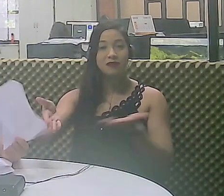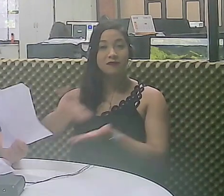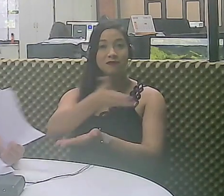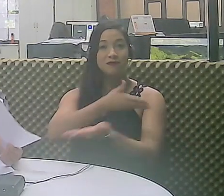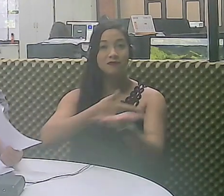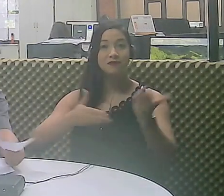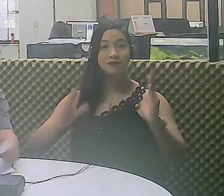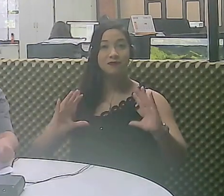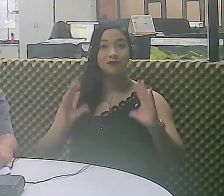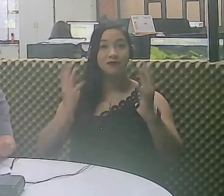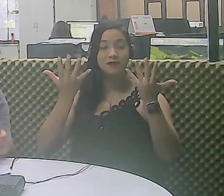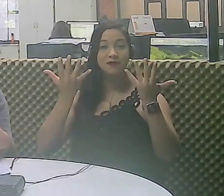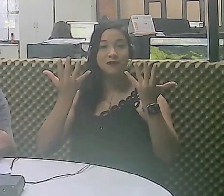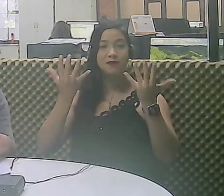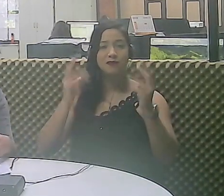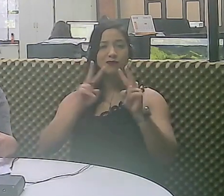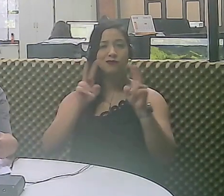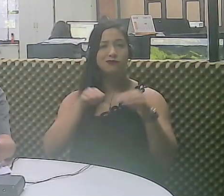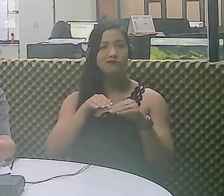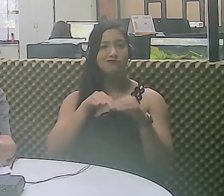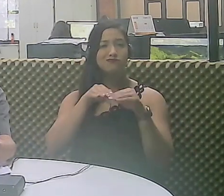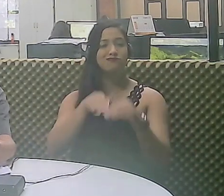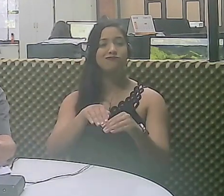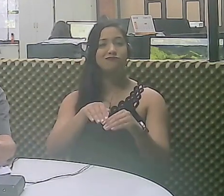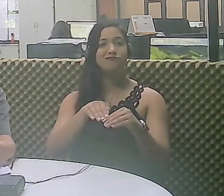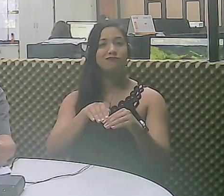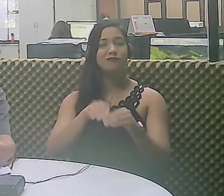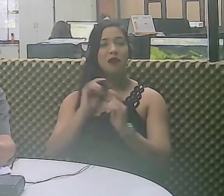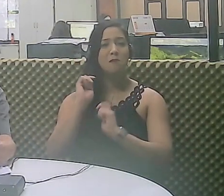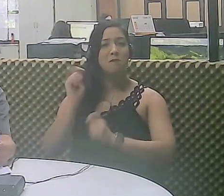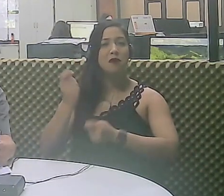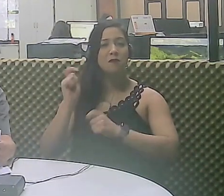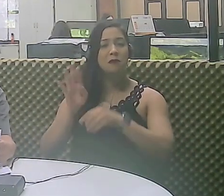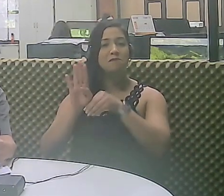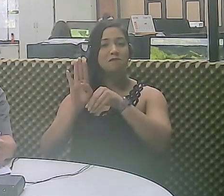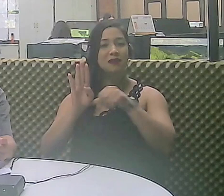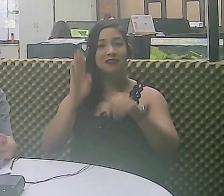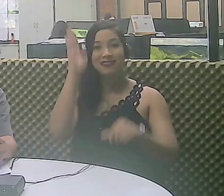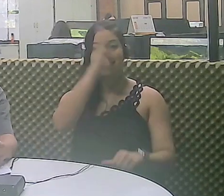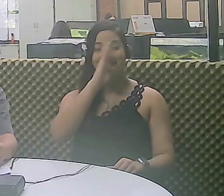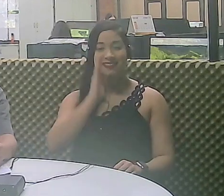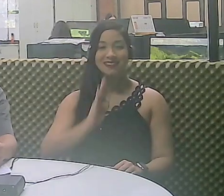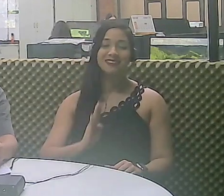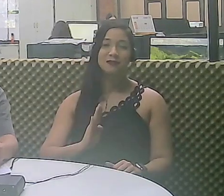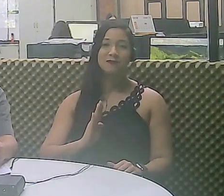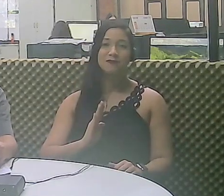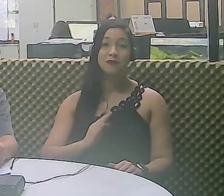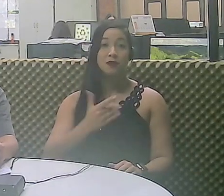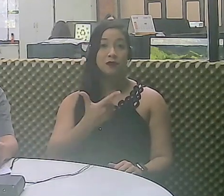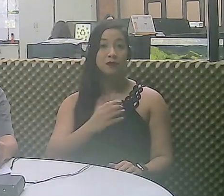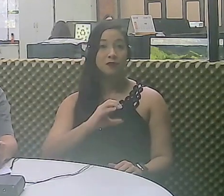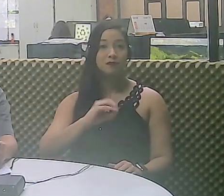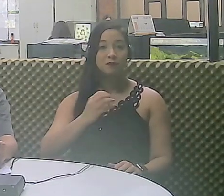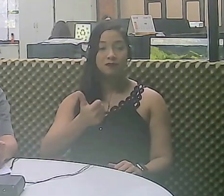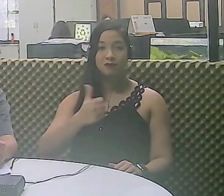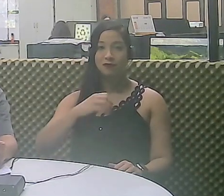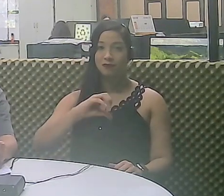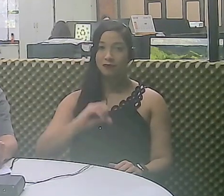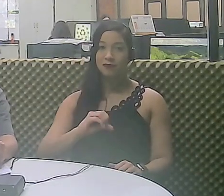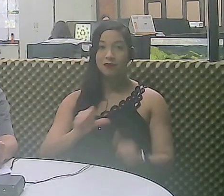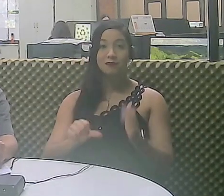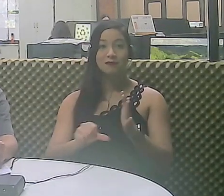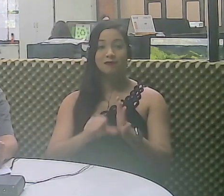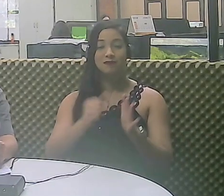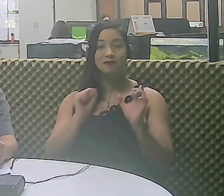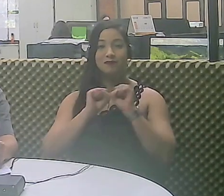realização do encontro, em que foi abordado justamente o tema mineração do basalto no Brasil. Desde 2019, quando realizou o